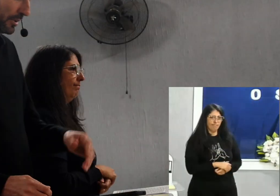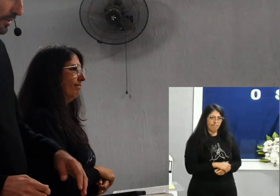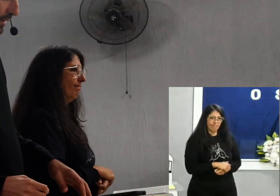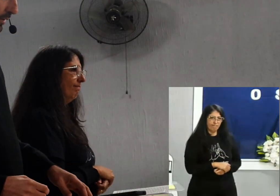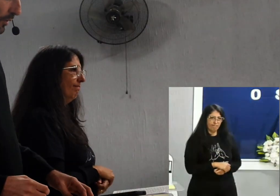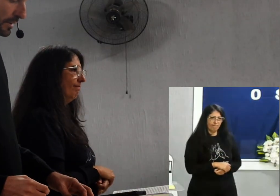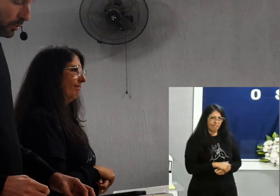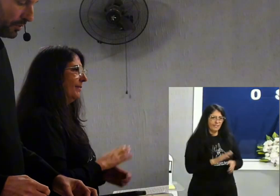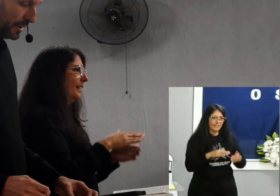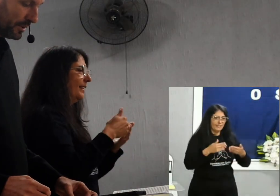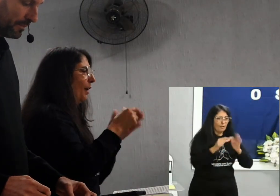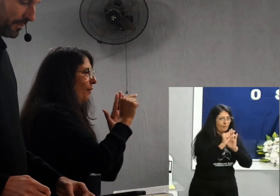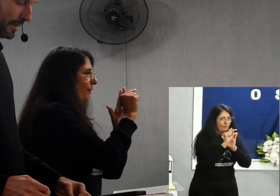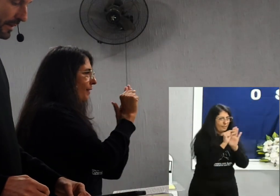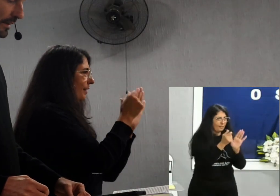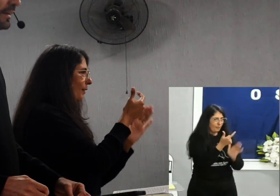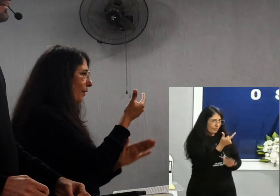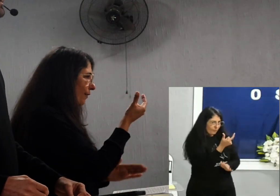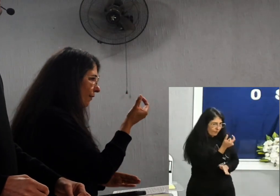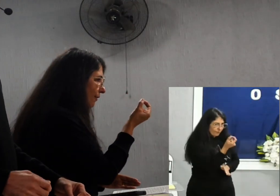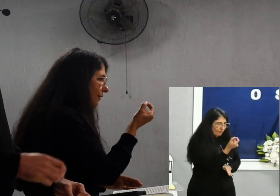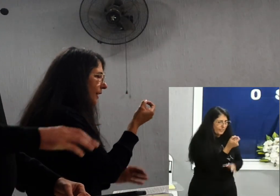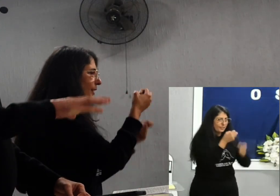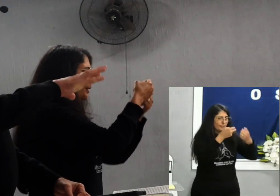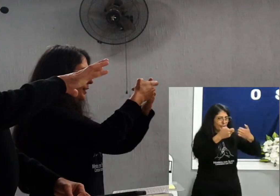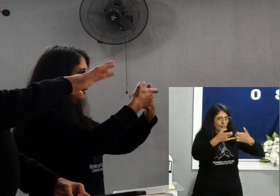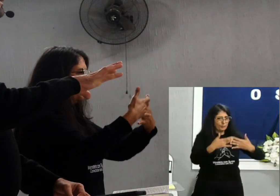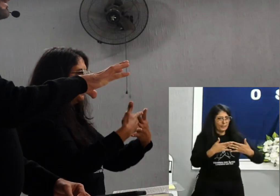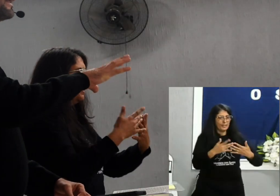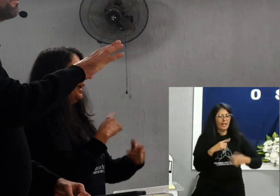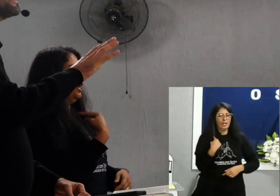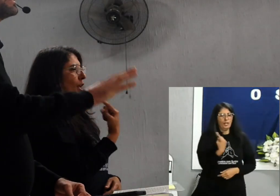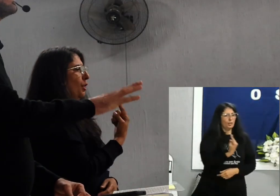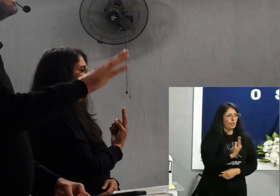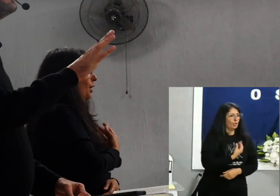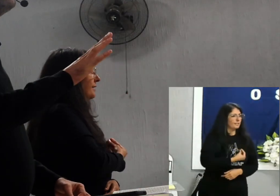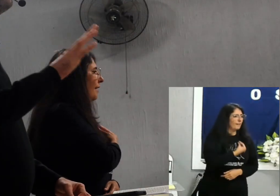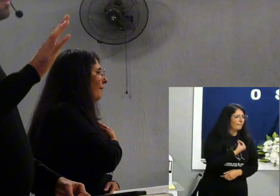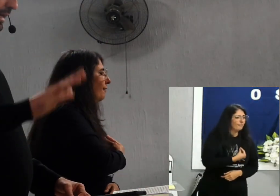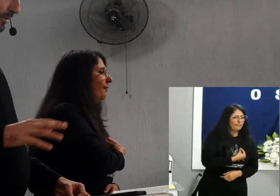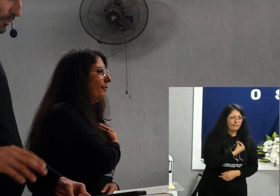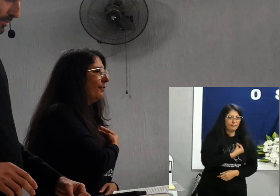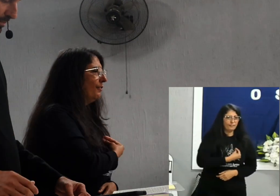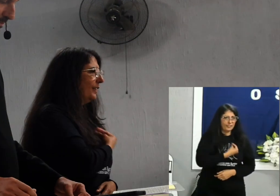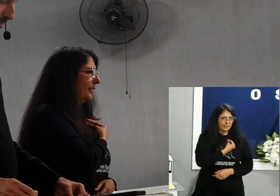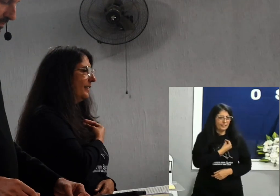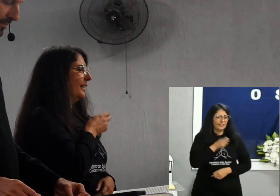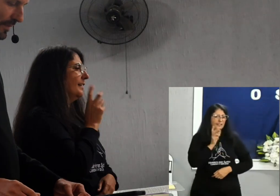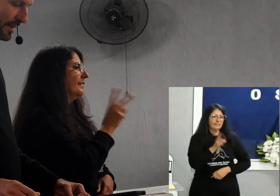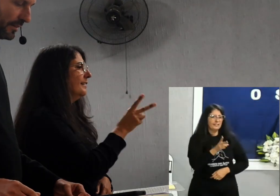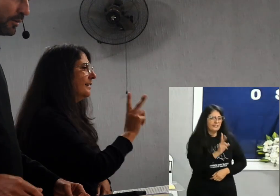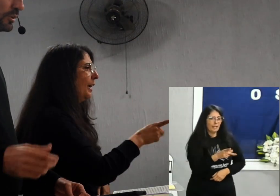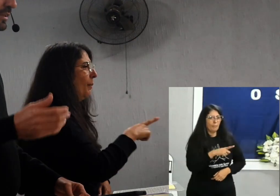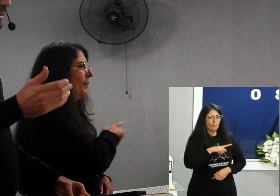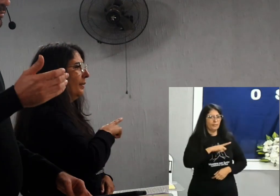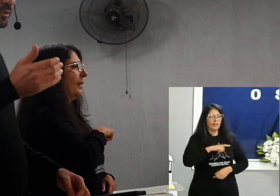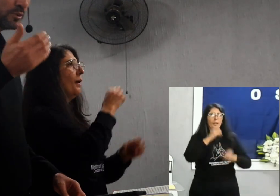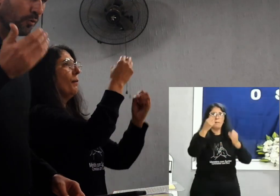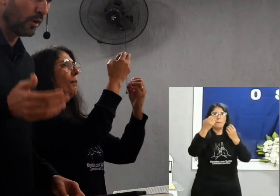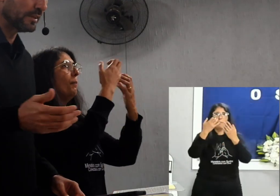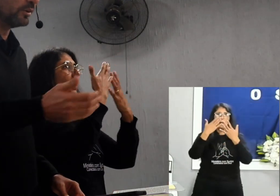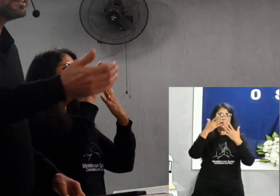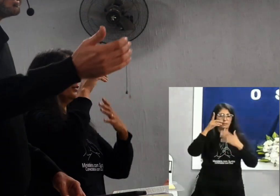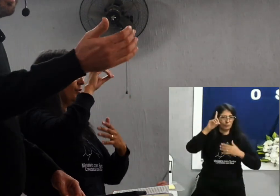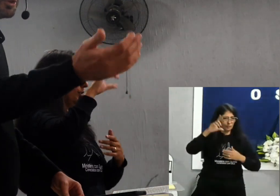aí a partir do versículo 20. A nossa vida, ela é baseada em mérito. Então você